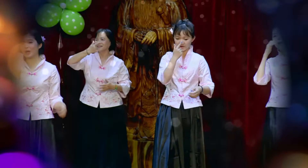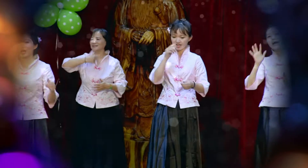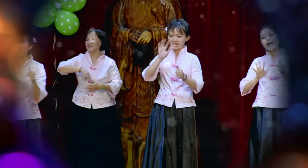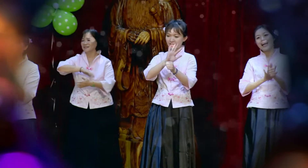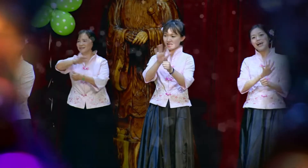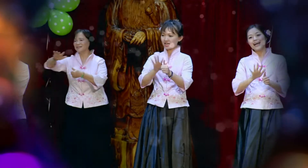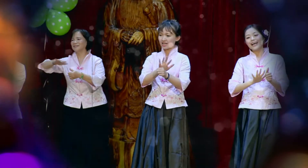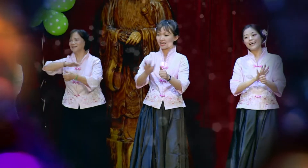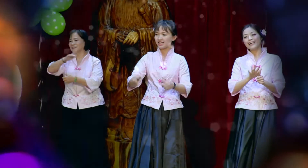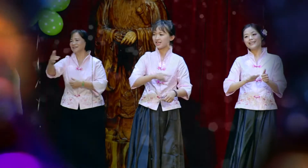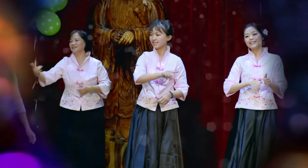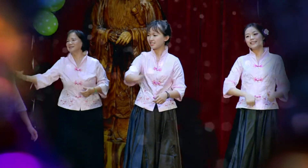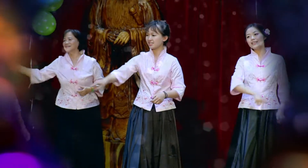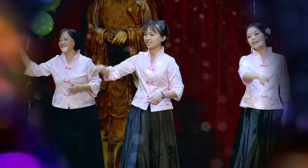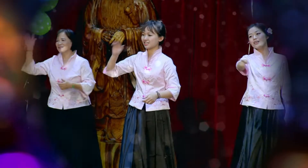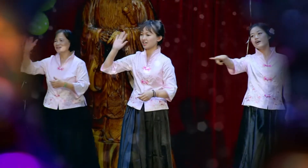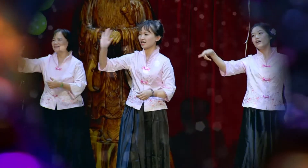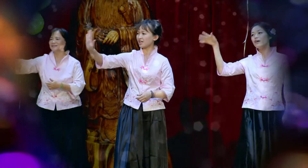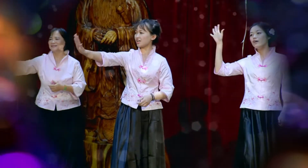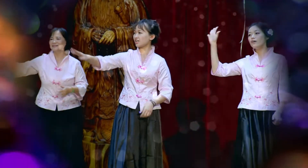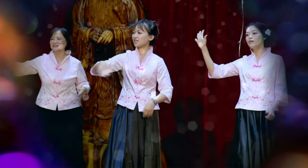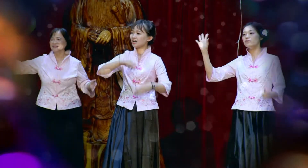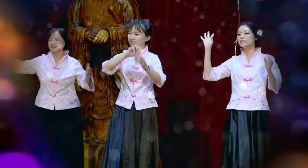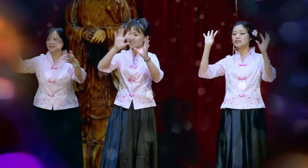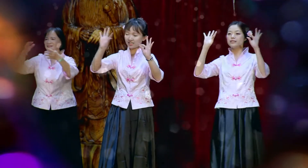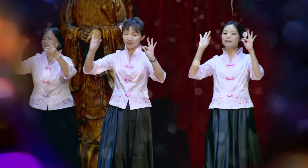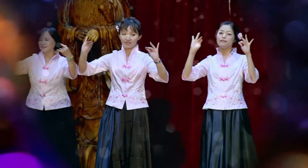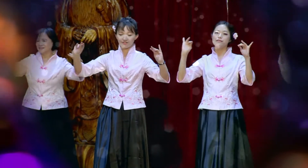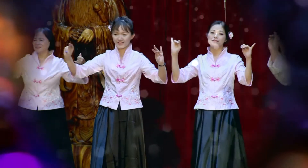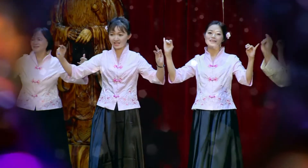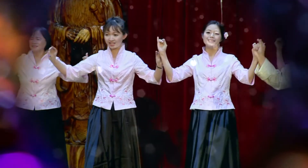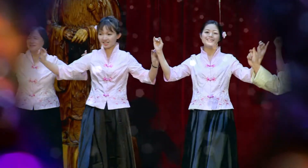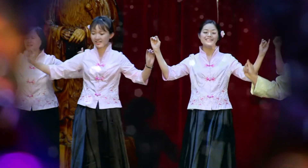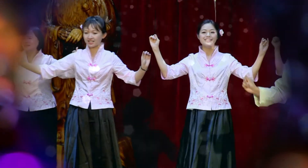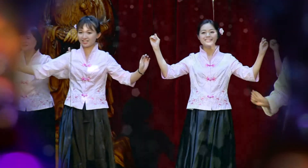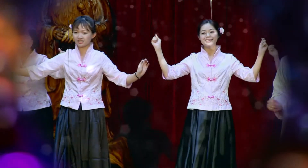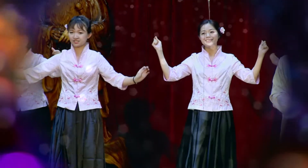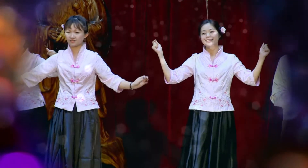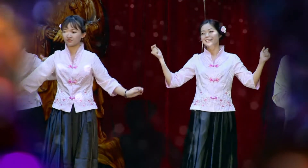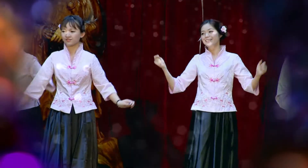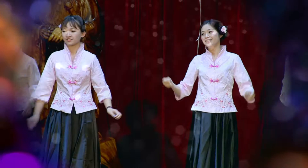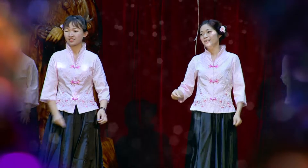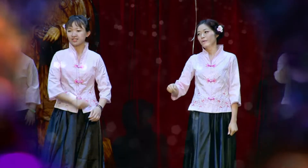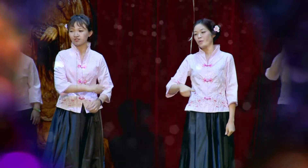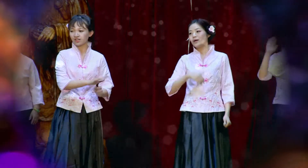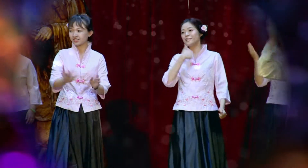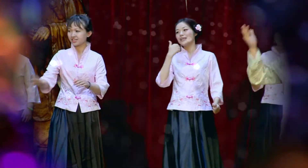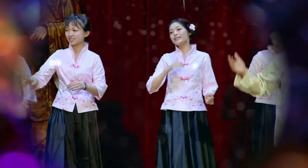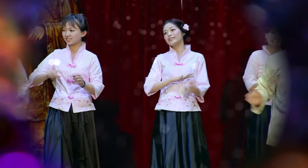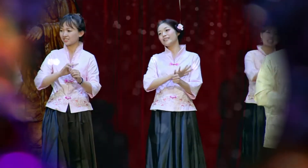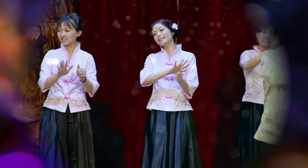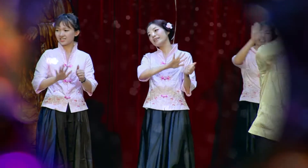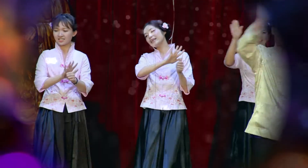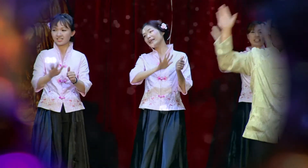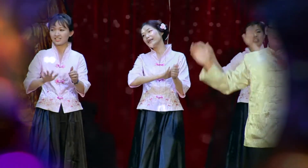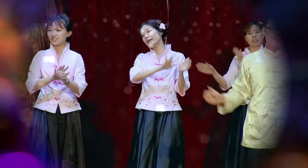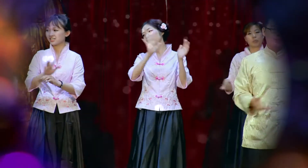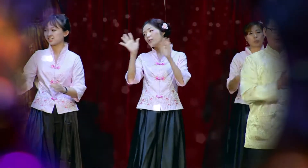我爱你有几分，我的情不